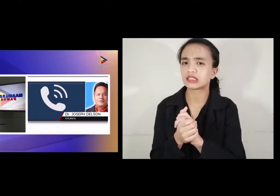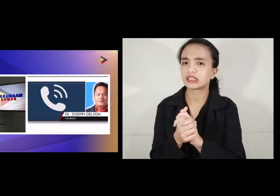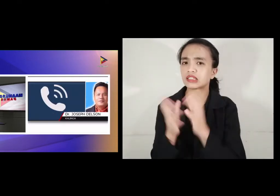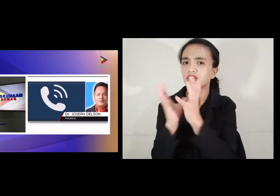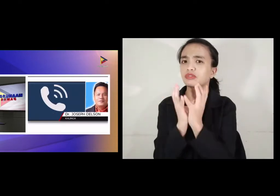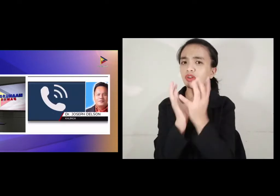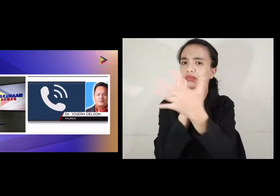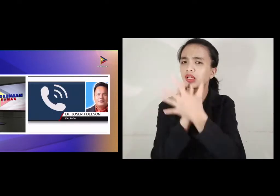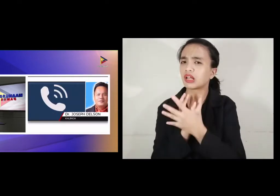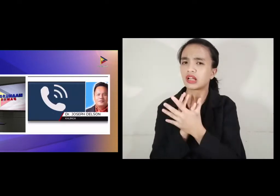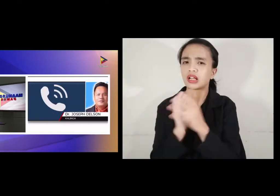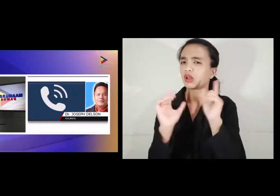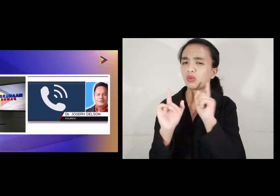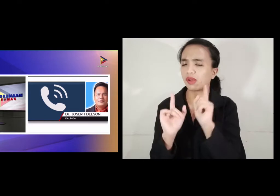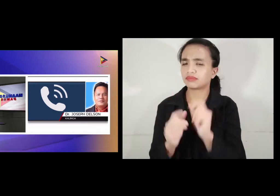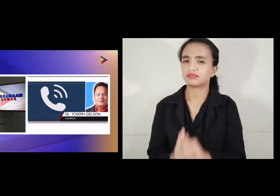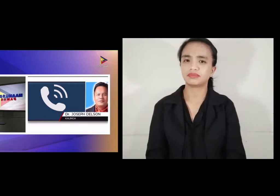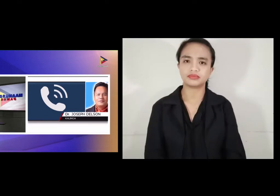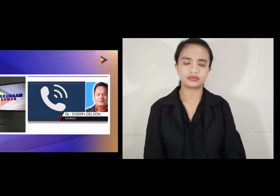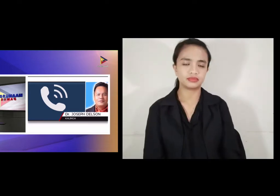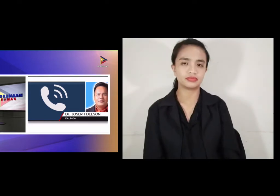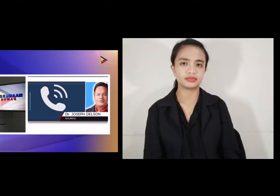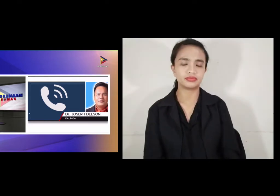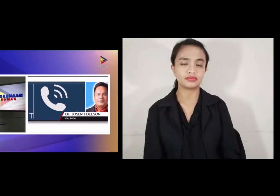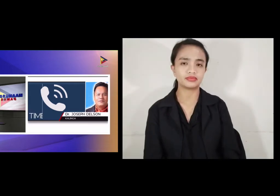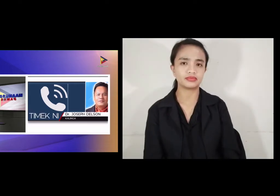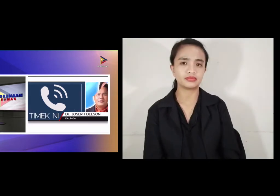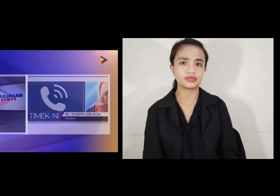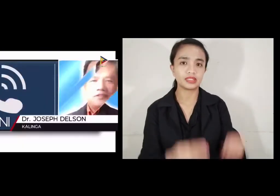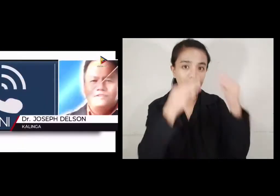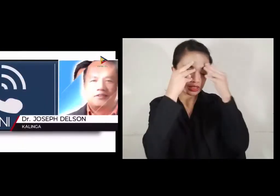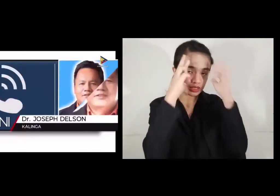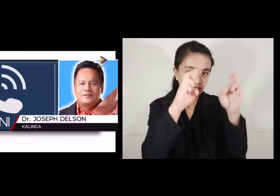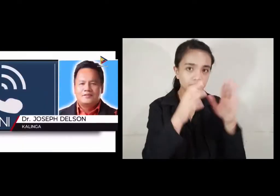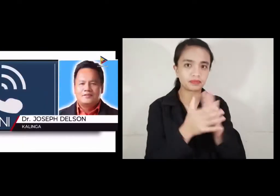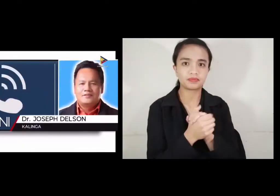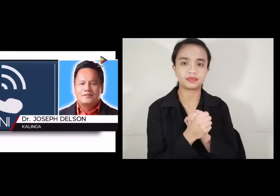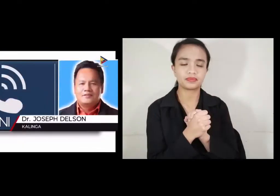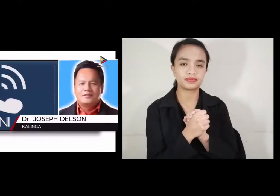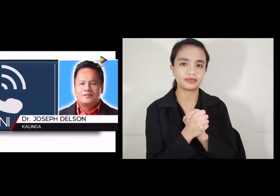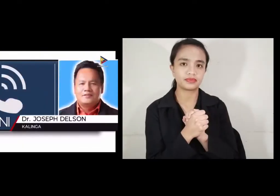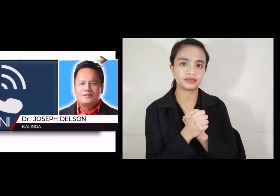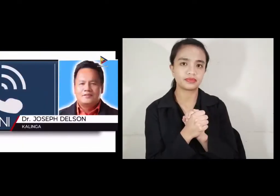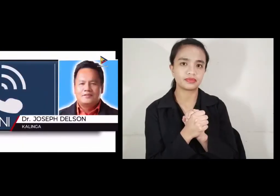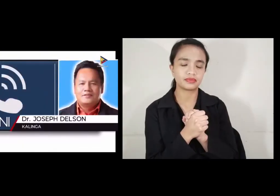iti quarantine, apo doktor? Calling the mayor, I've been calling the